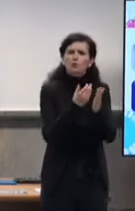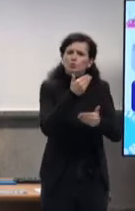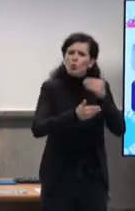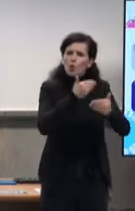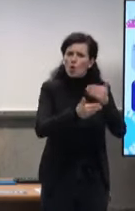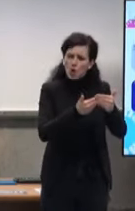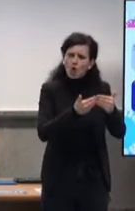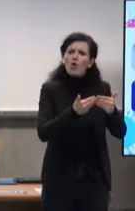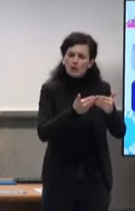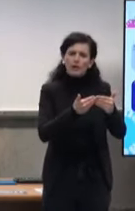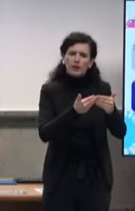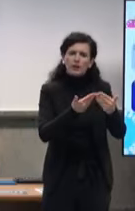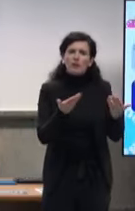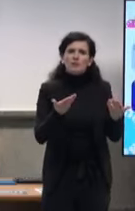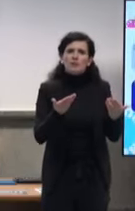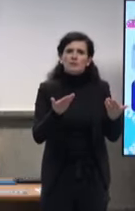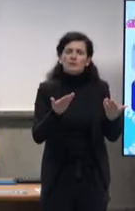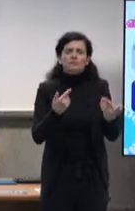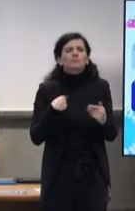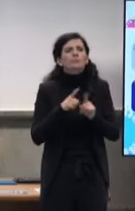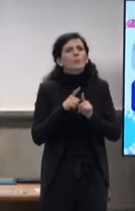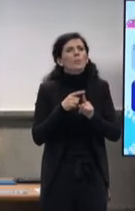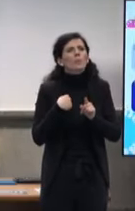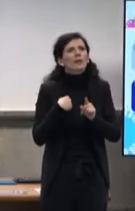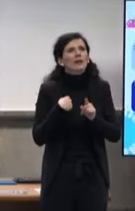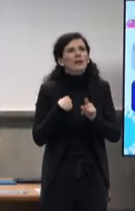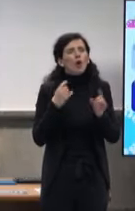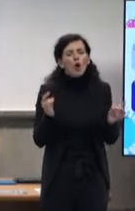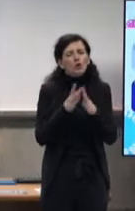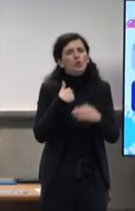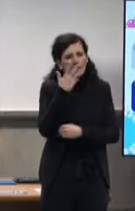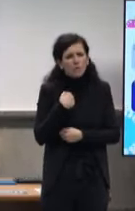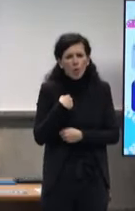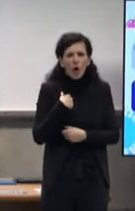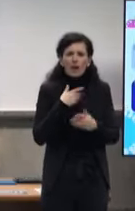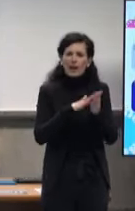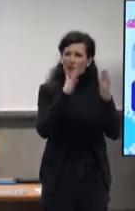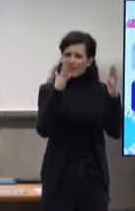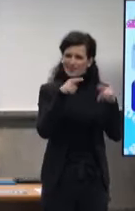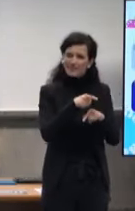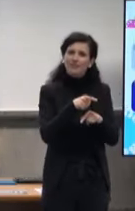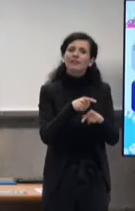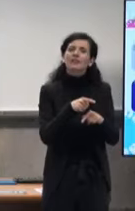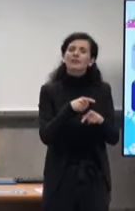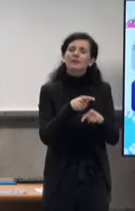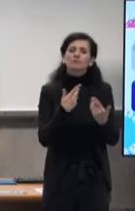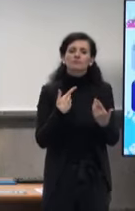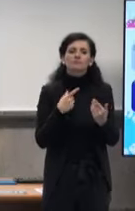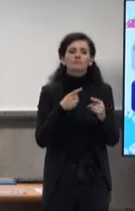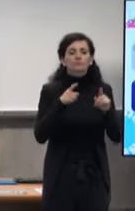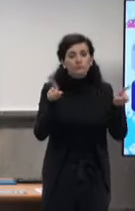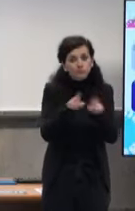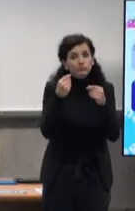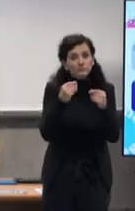colgo ancora l'occasione per lodare con parallelamente la garanzia che gli standard che garantiamo